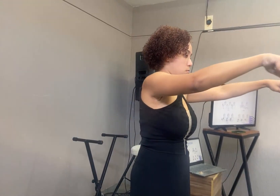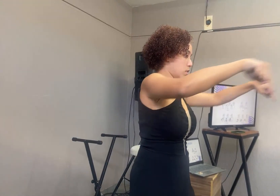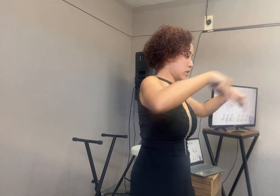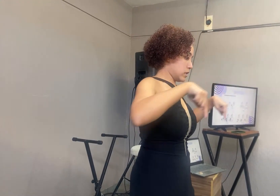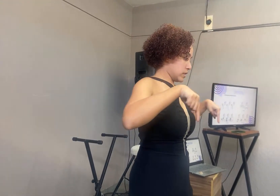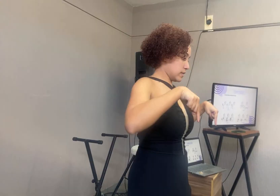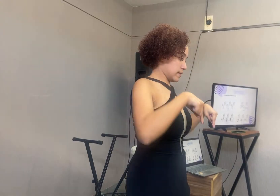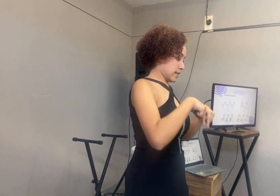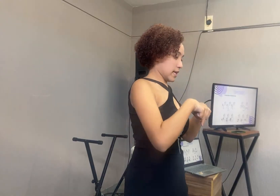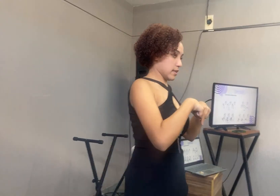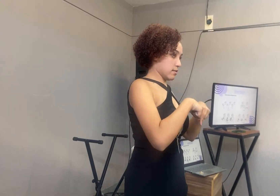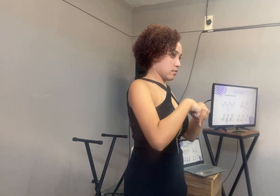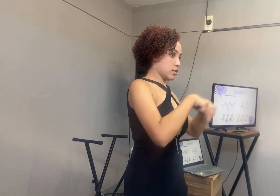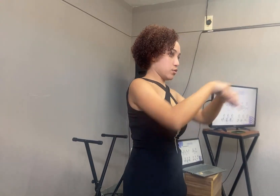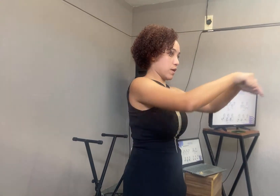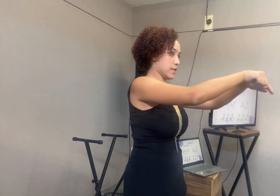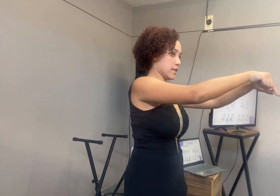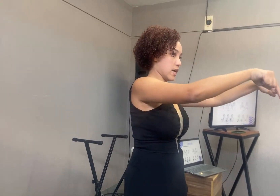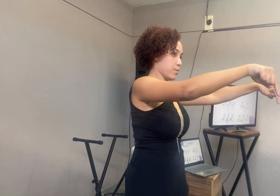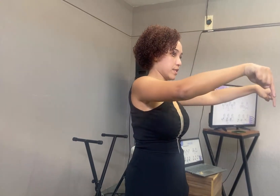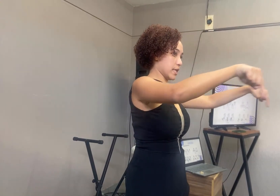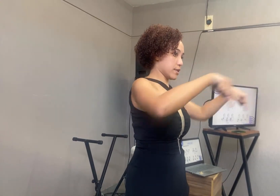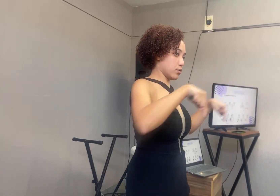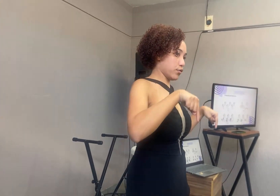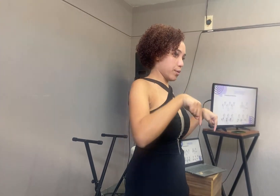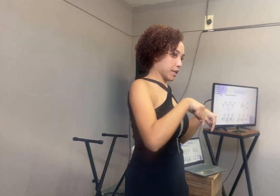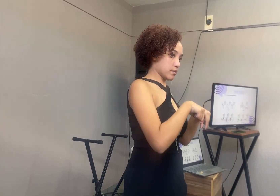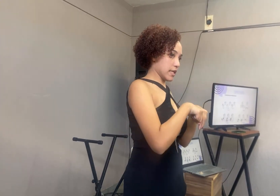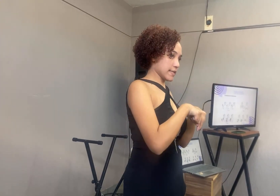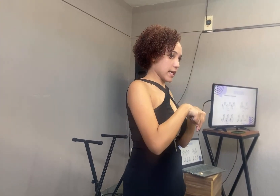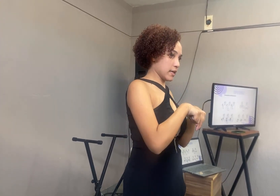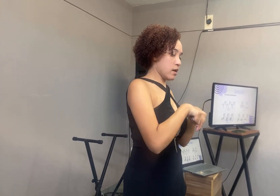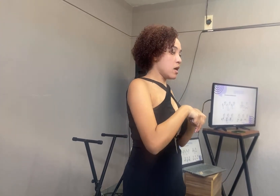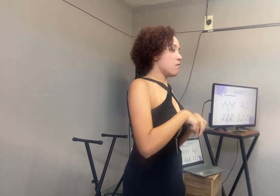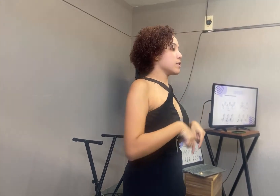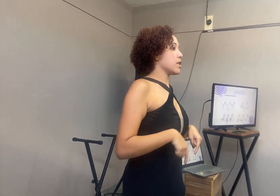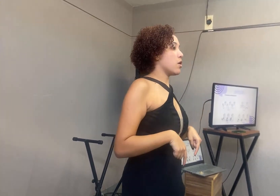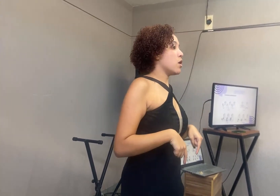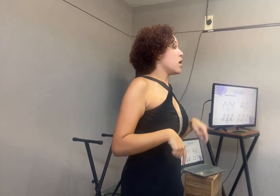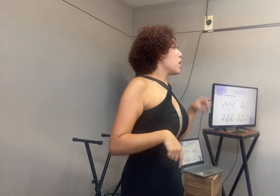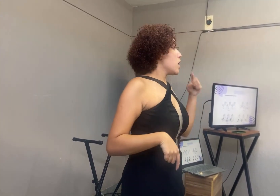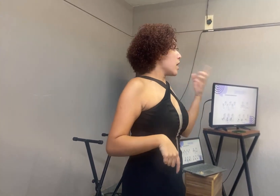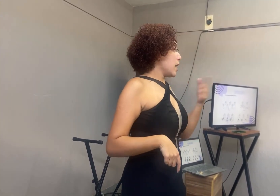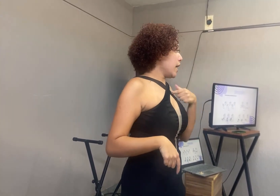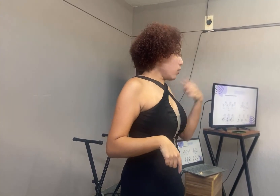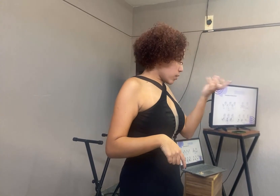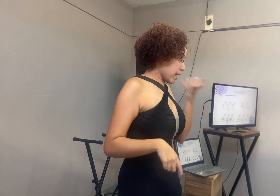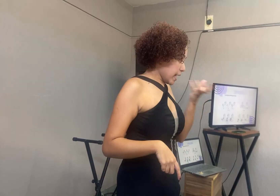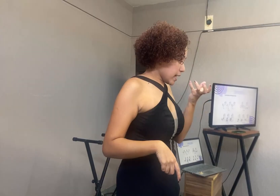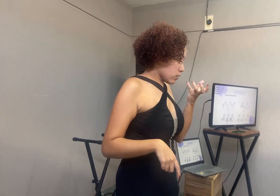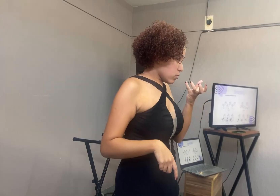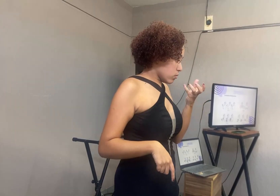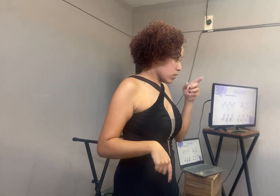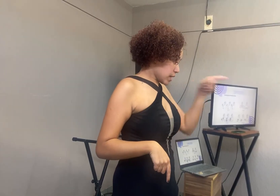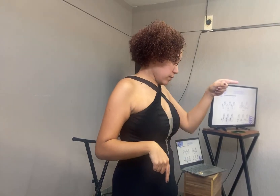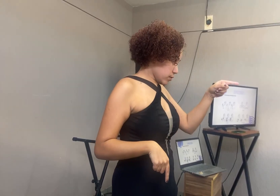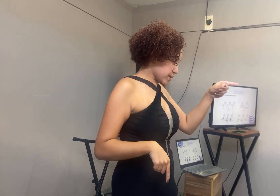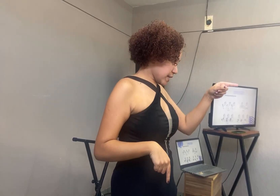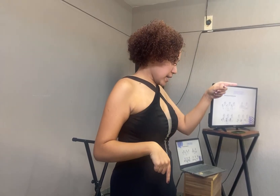uma sala. A gente faz a representação no formato da sala. Assim, ó, eu quero que